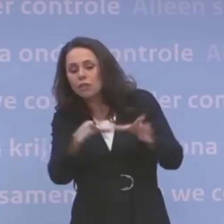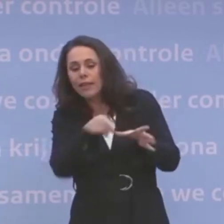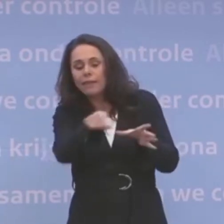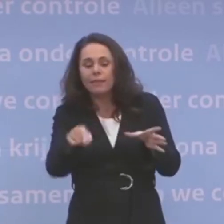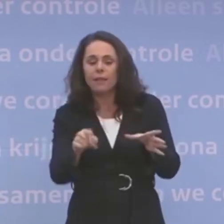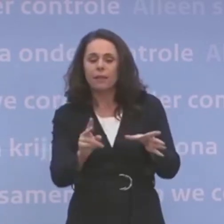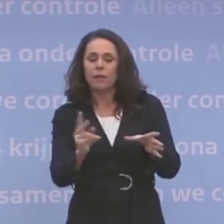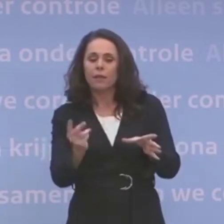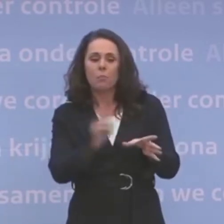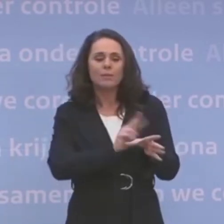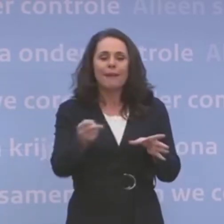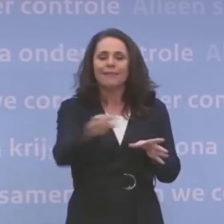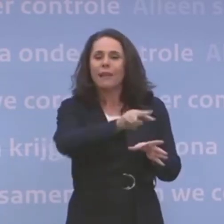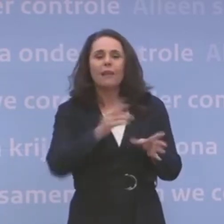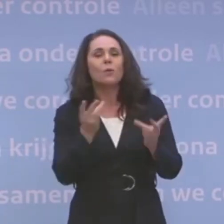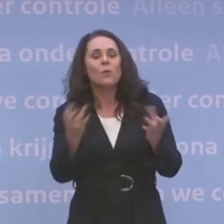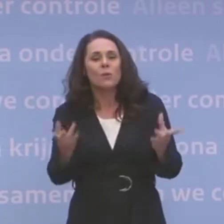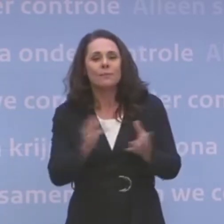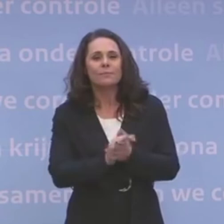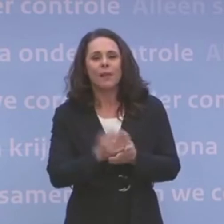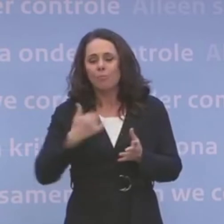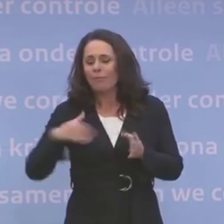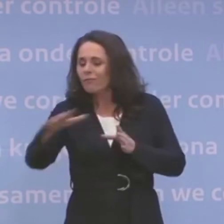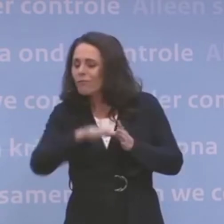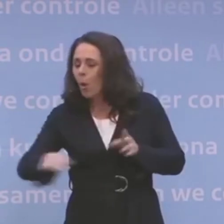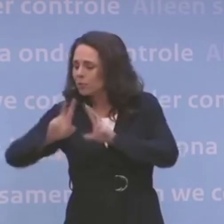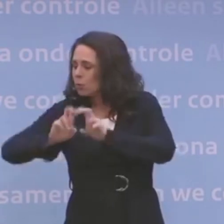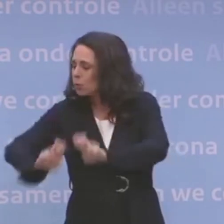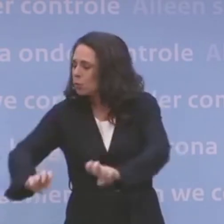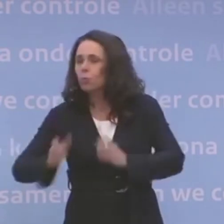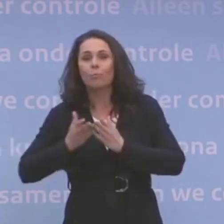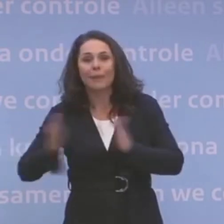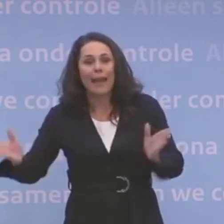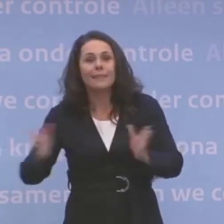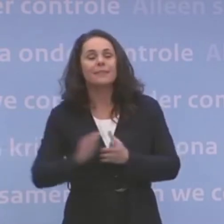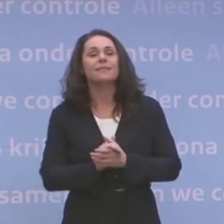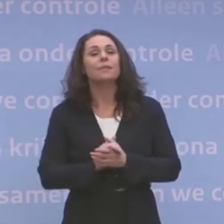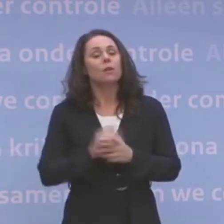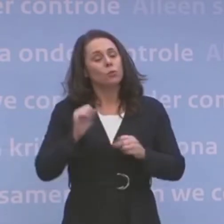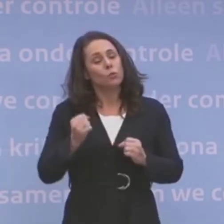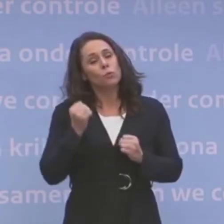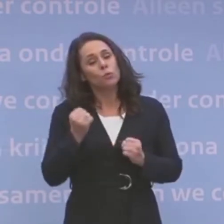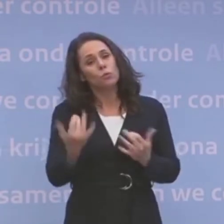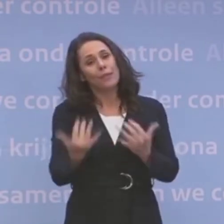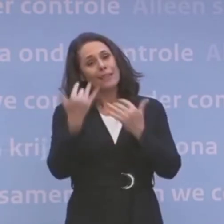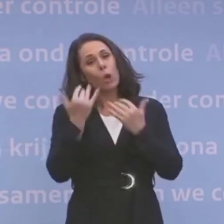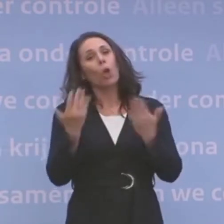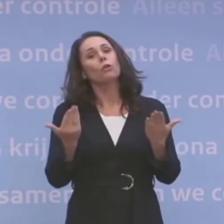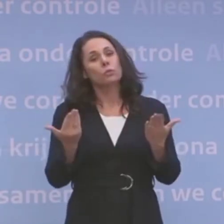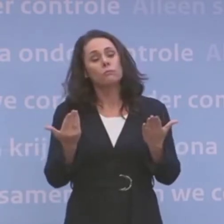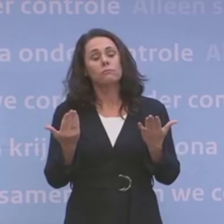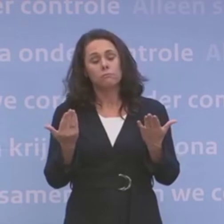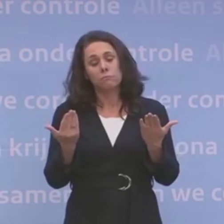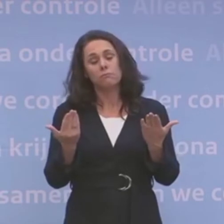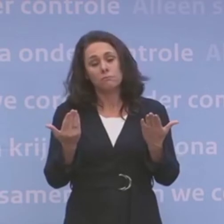van de ene op de ander. Ook door dat bevolkingsonderzoek, dat brede bevolkingsonderzoek te doen, we toch sterk de indruk krijgen dat alles in dezelfde